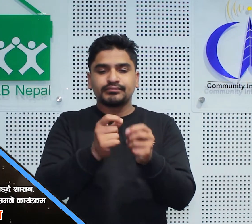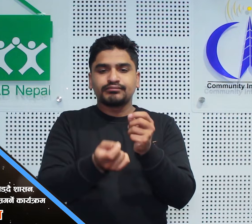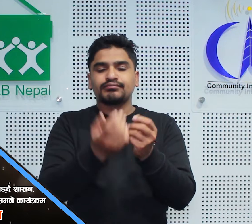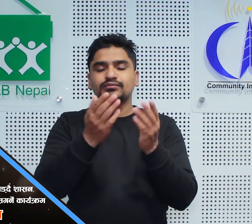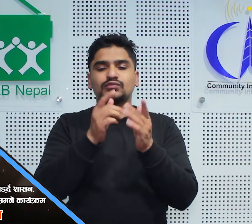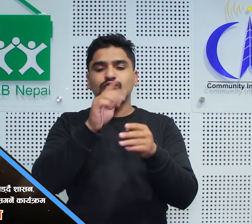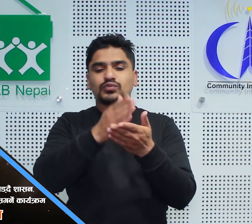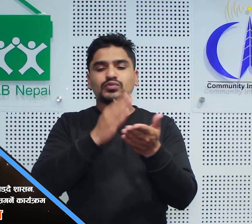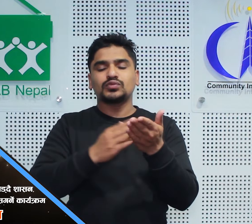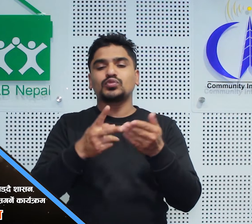हुन हार्दिक अनुरोध गर्दछु।